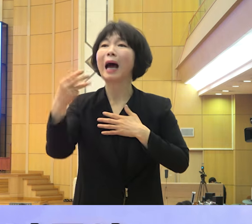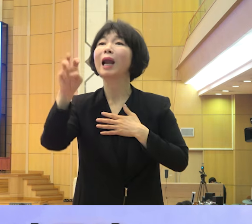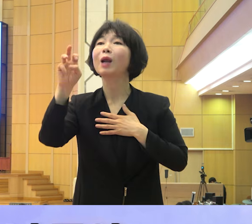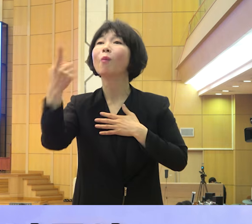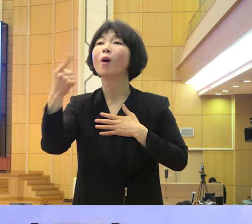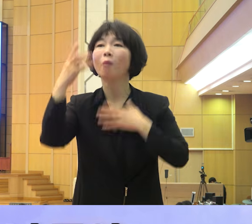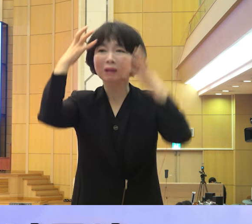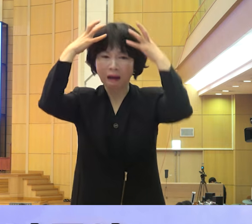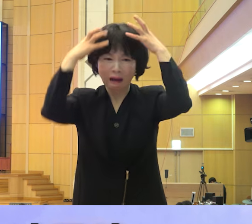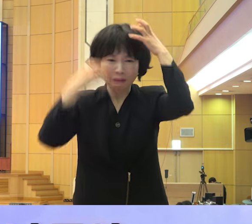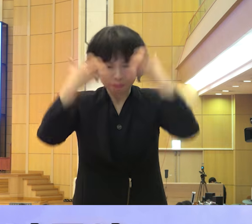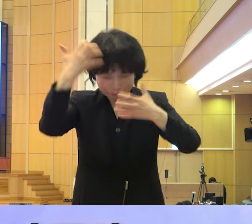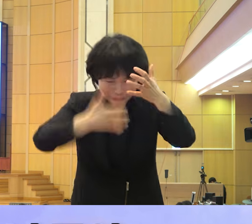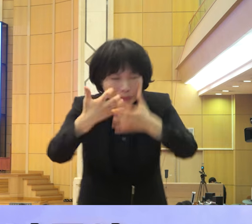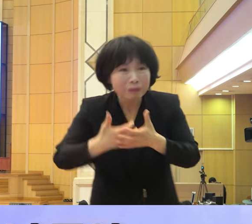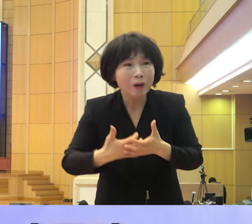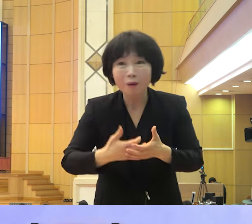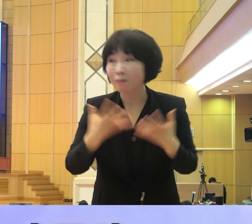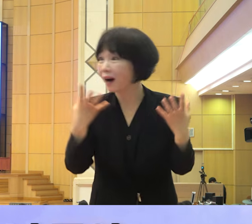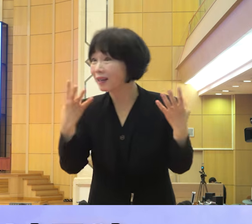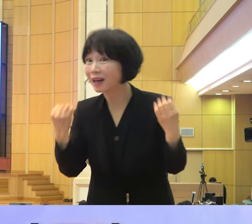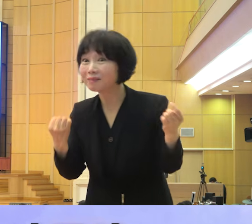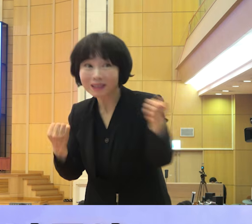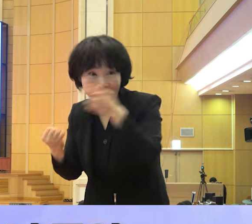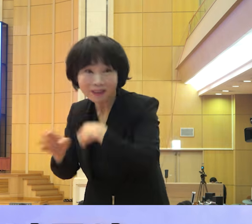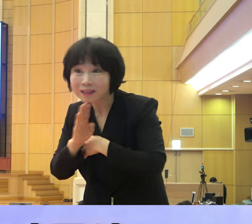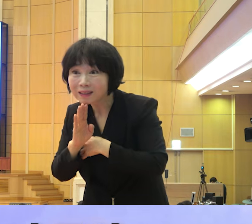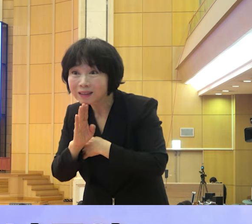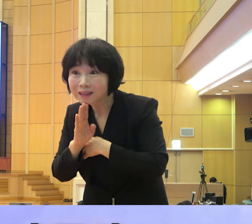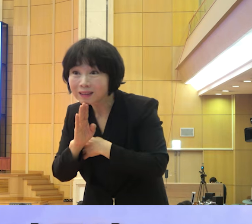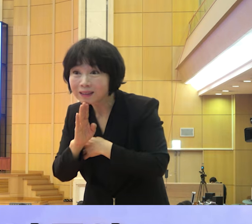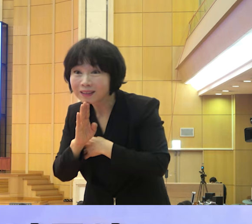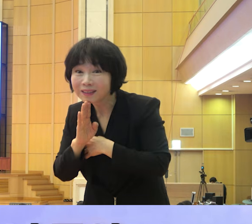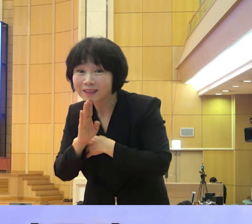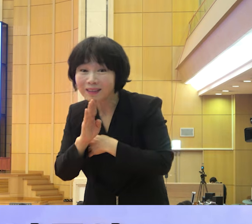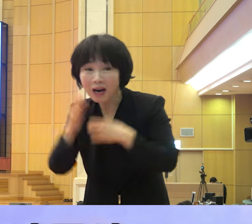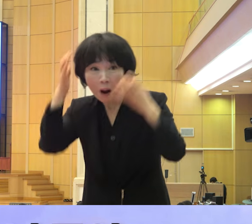않고 머리가 풍성하게 자랄 수 있는 걸 제가 발견했어요.